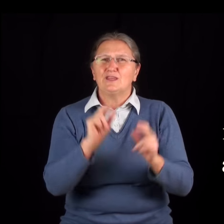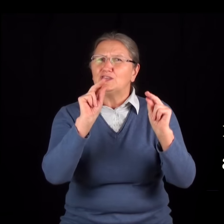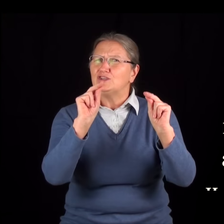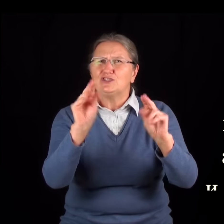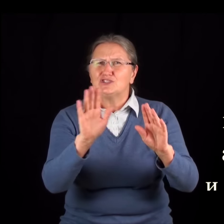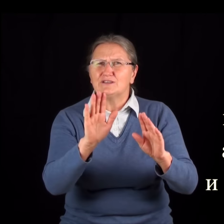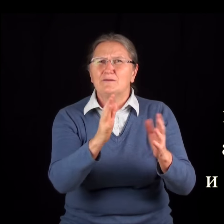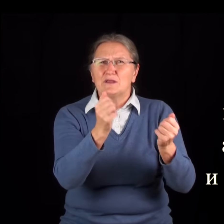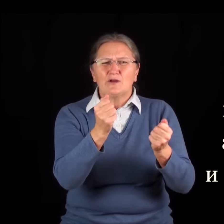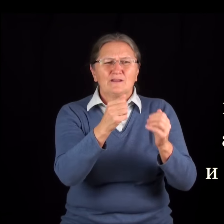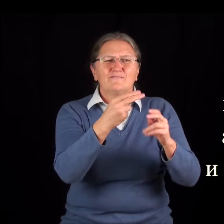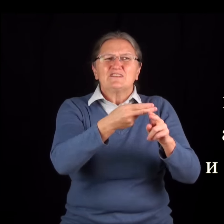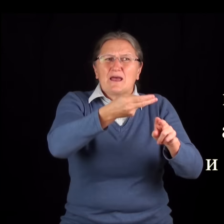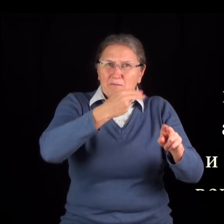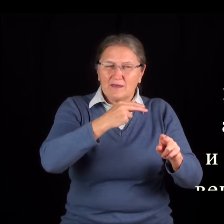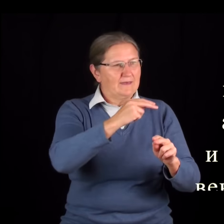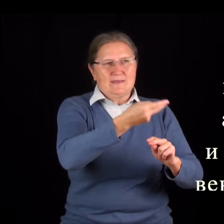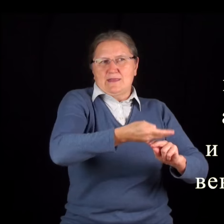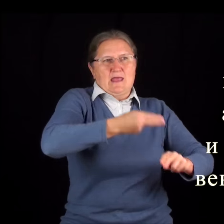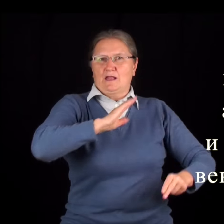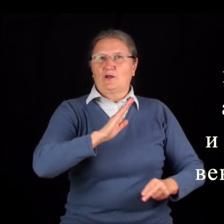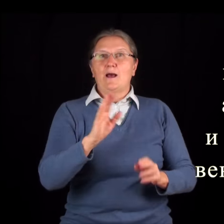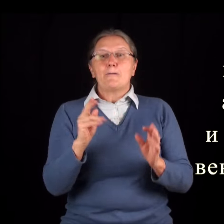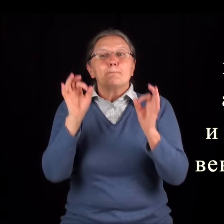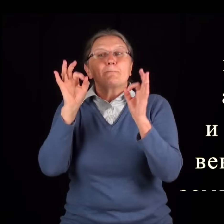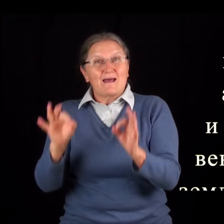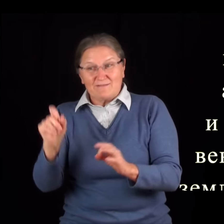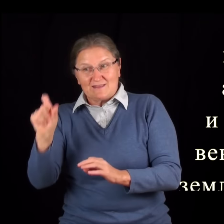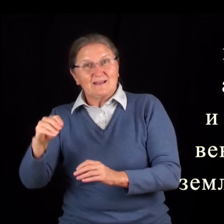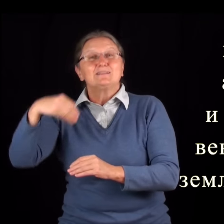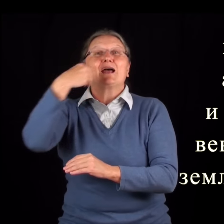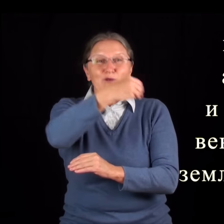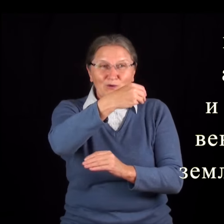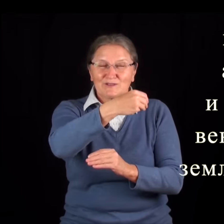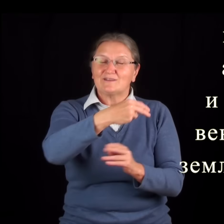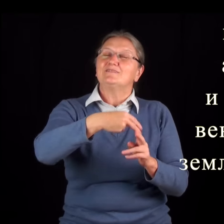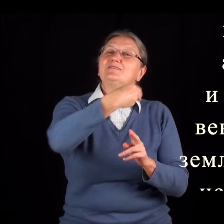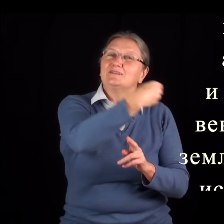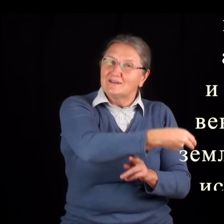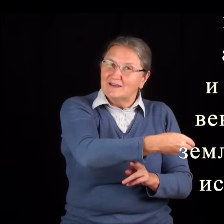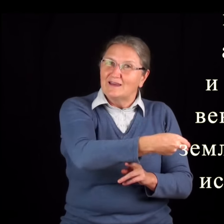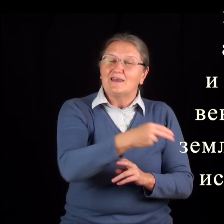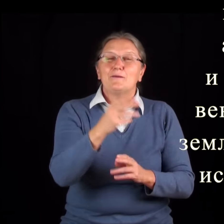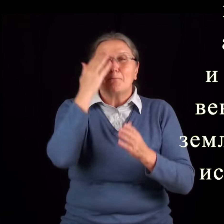Нечестивый берет взаймы и не отдает, а праведник милует и дает. Ибо